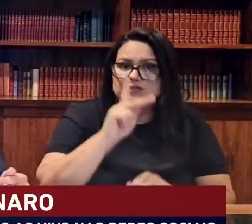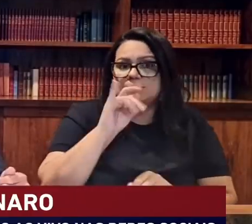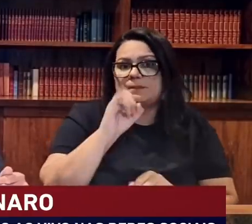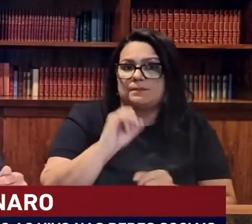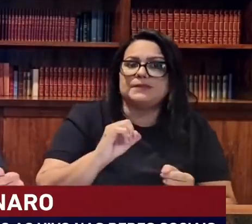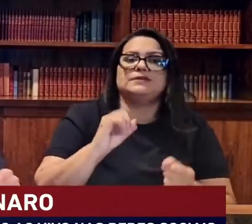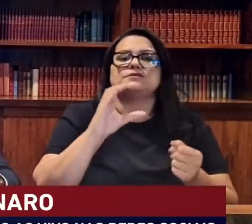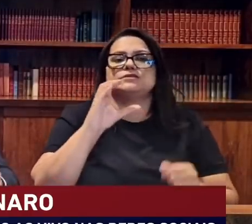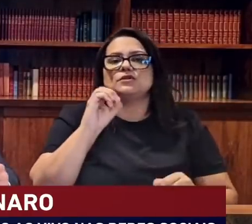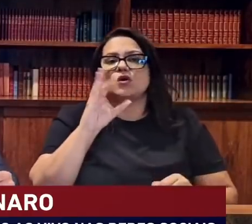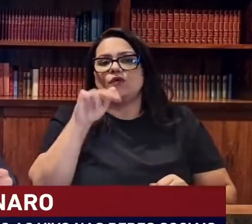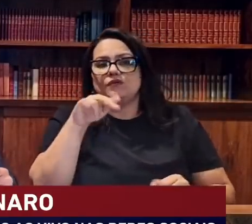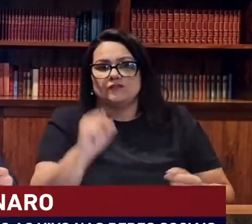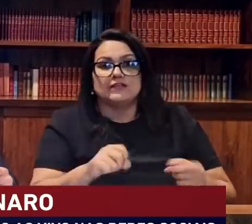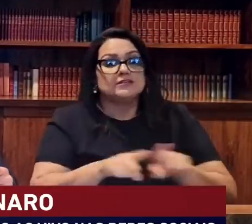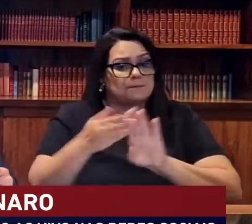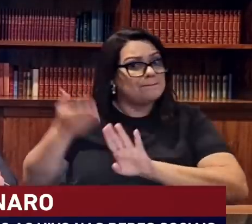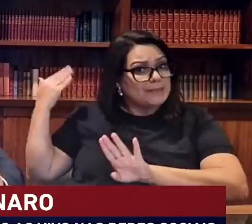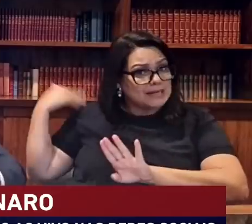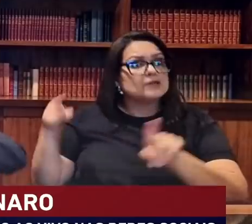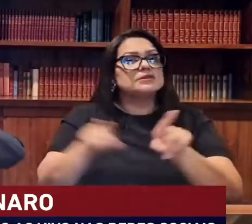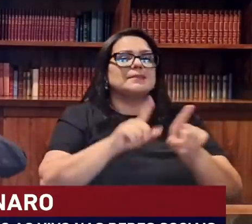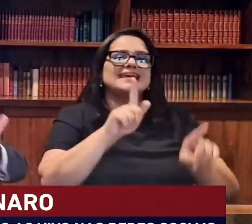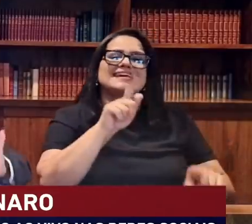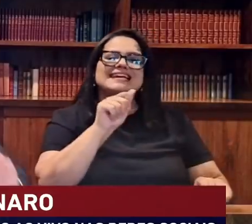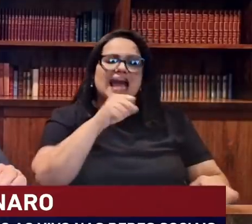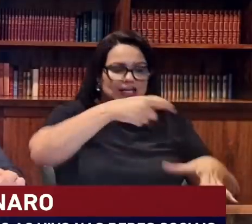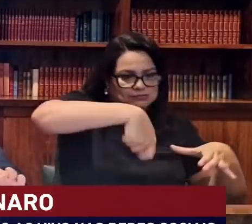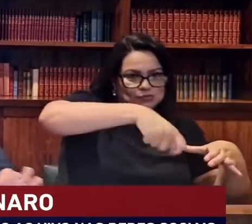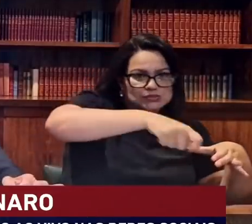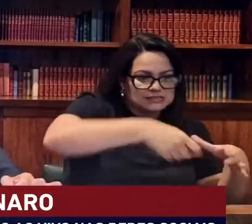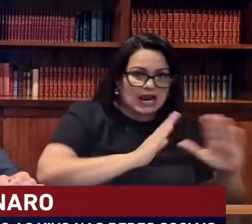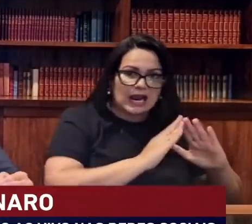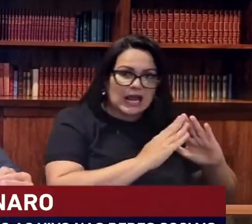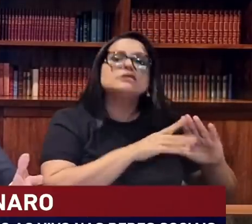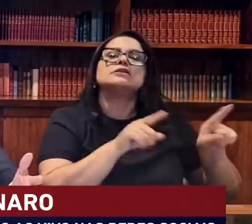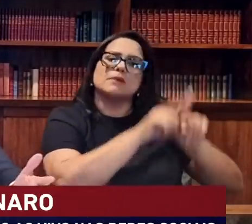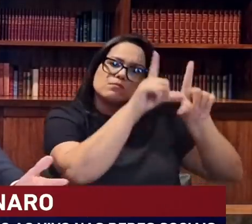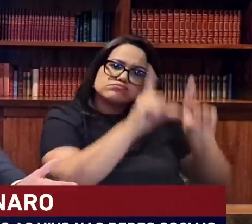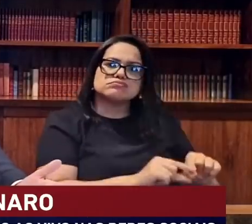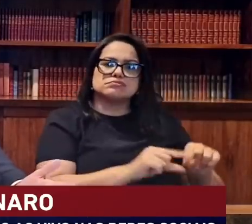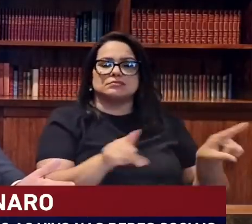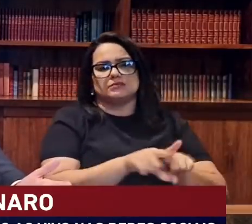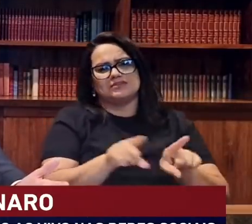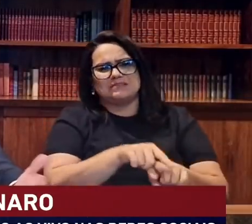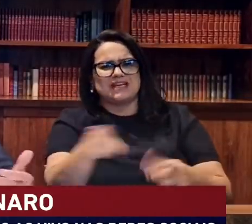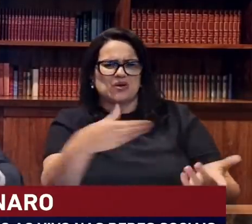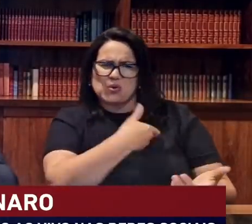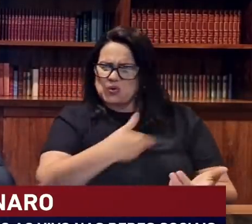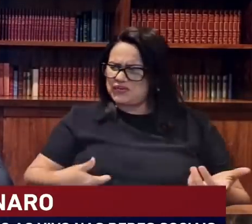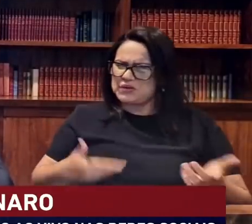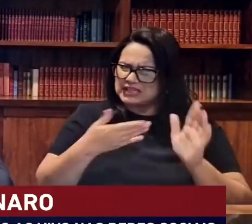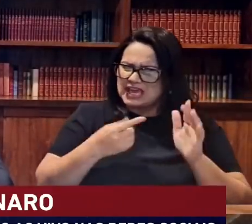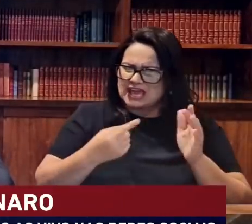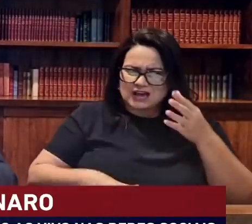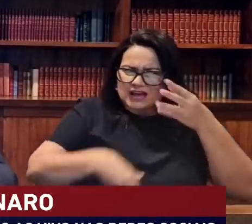cozinha. Então, a proposta dos governadores aqui para pacificar, um real no litro do diesel. O